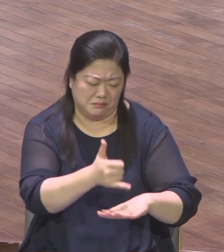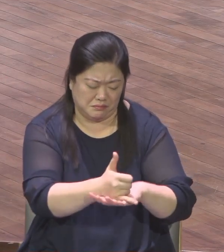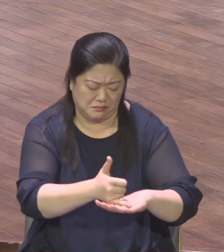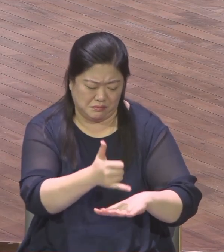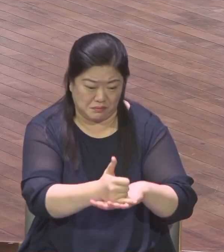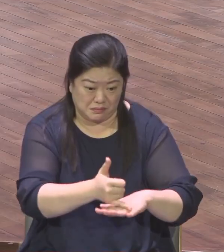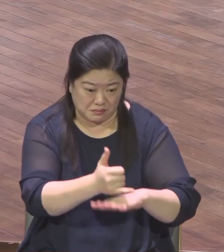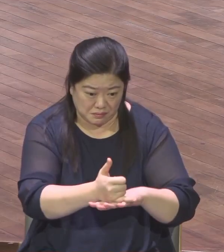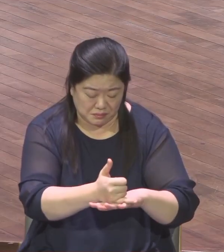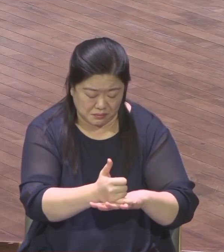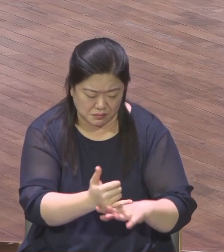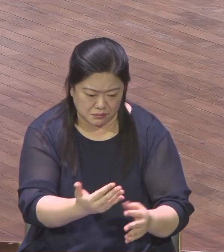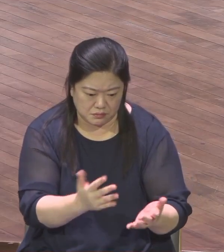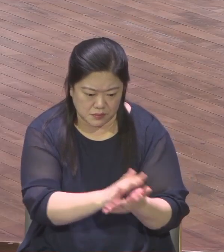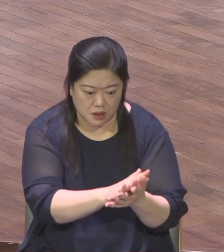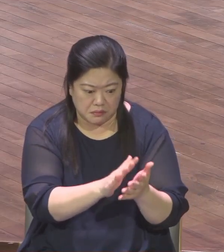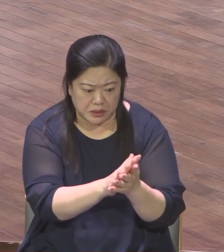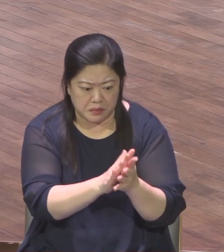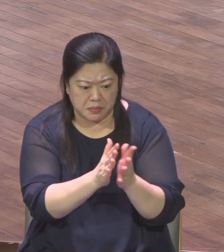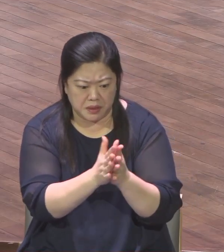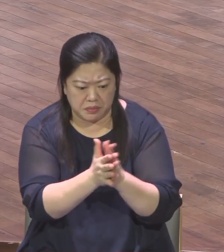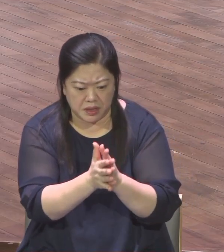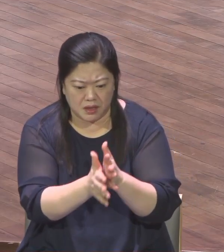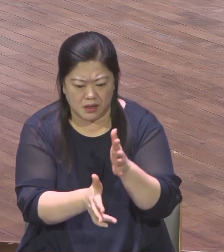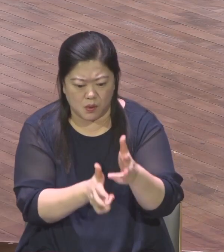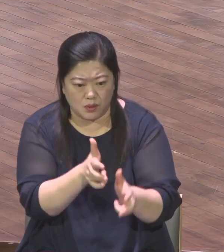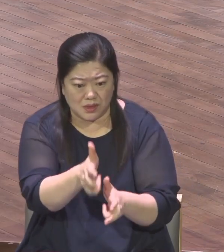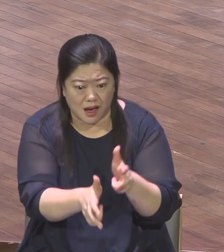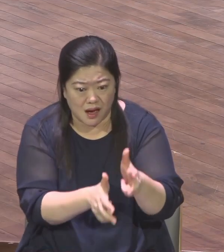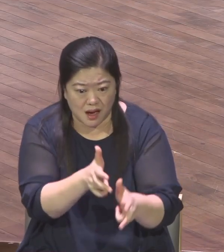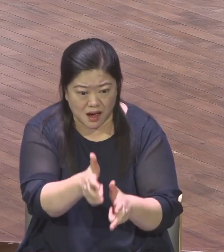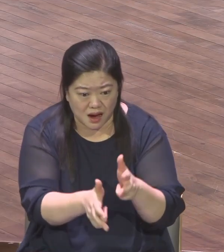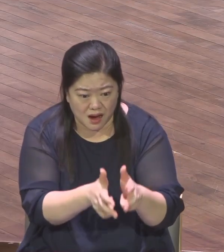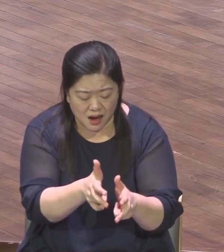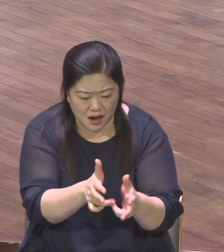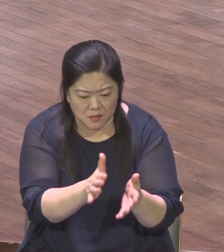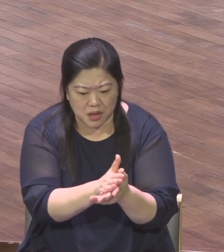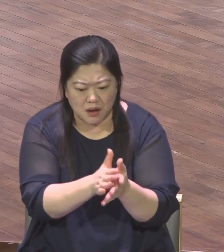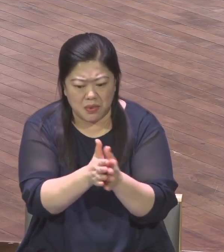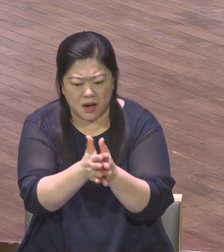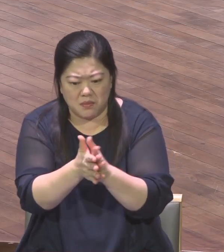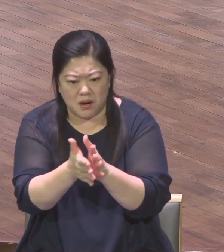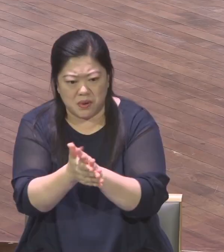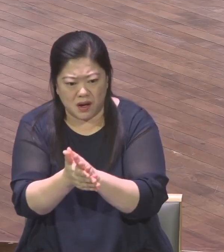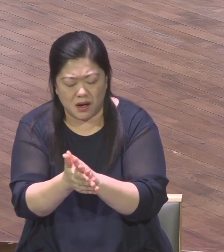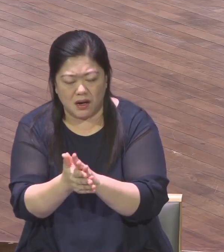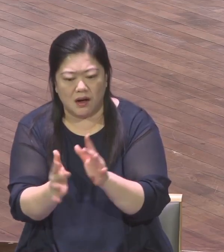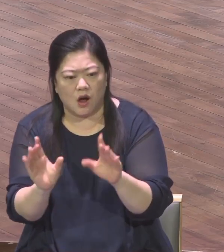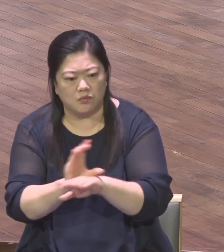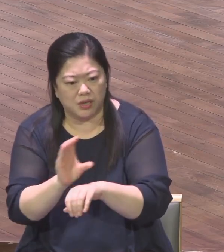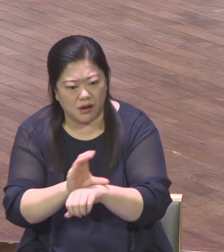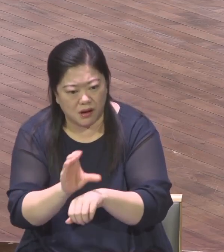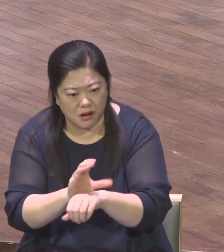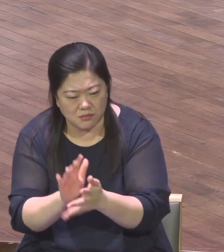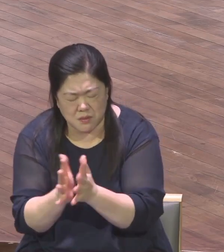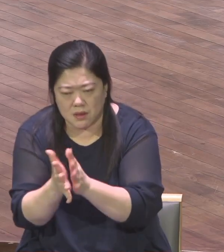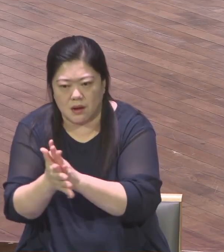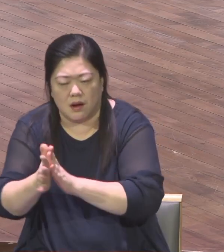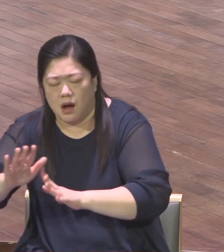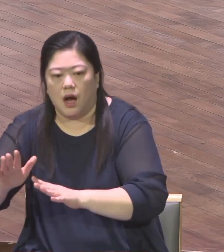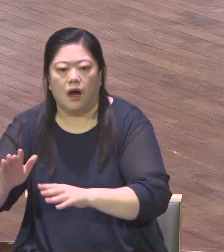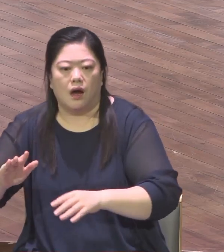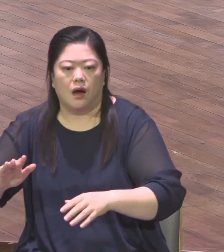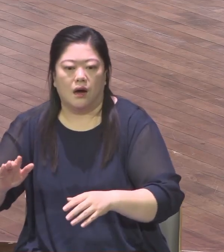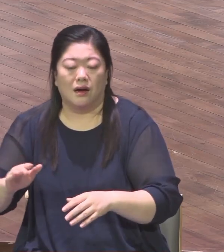3,000배에 달한다. 과거의 농경 사회에 비해서 3,000배로 변화가. 농경 사회에서 3,000년